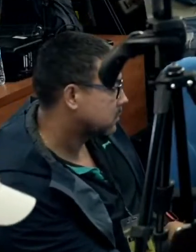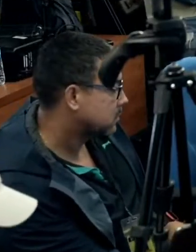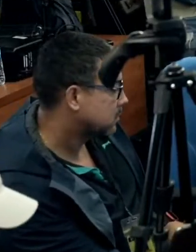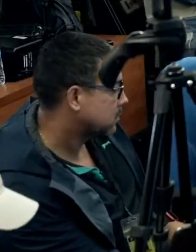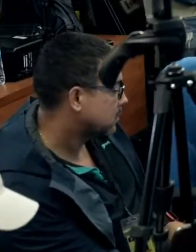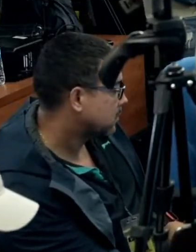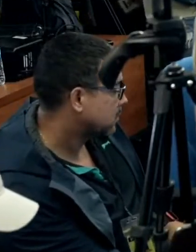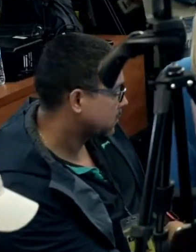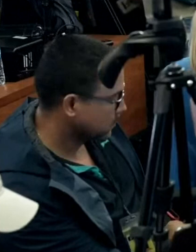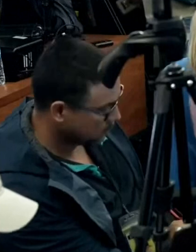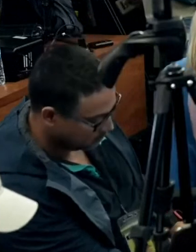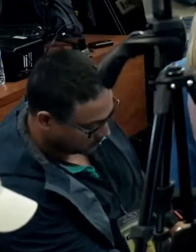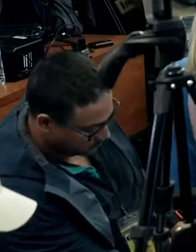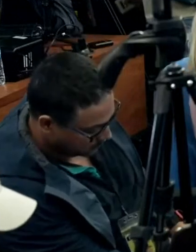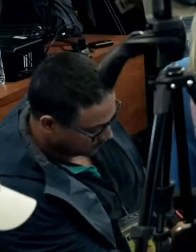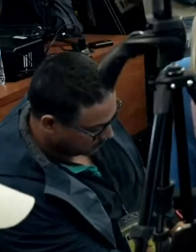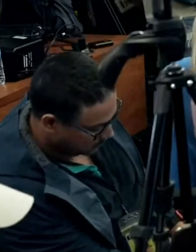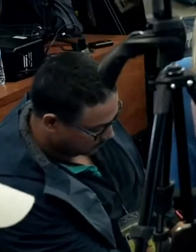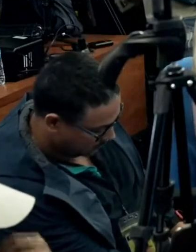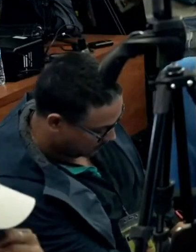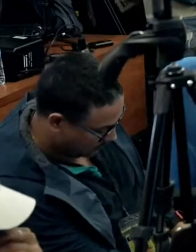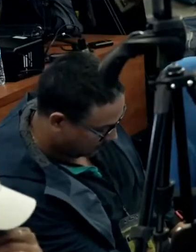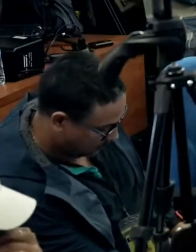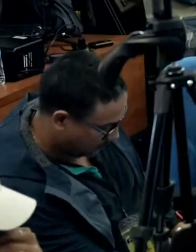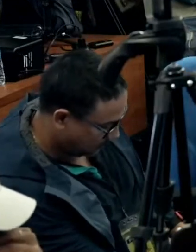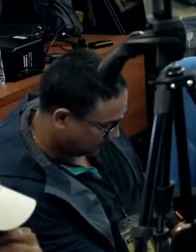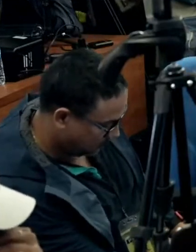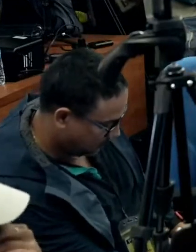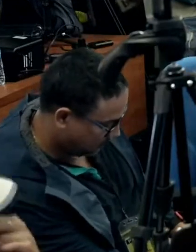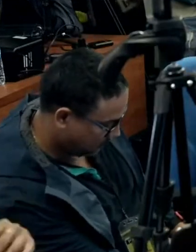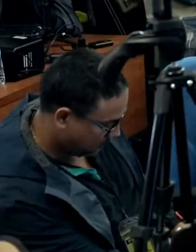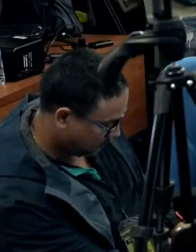alcalde estaba pidiendo que estableciera en el cuartel en otro